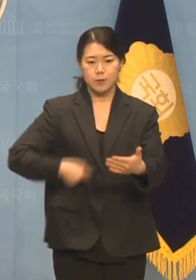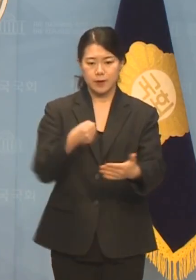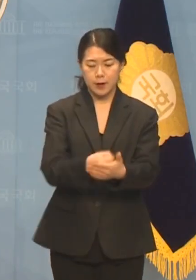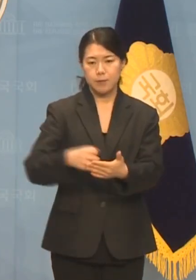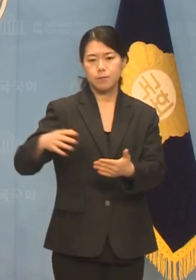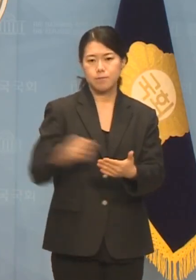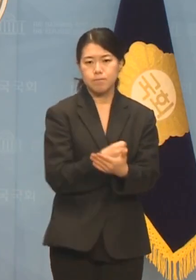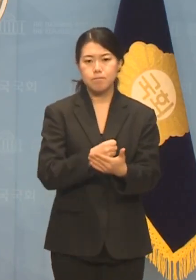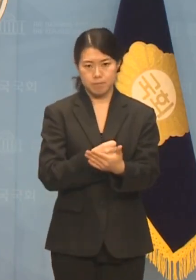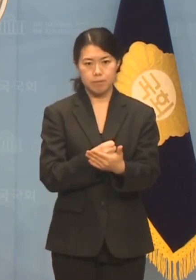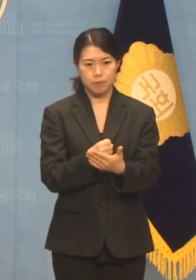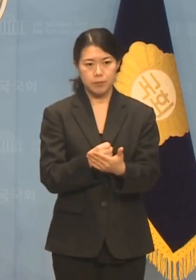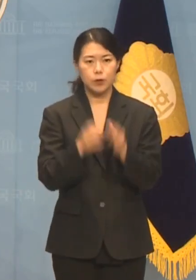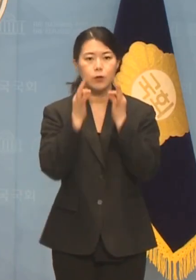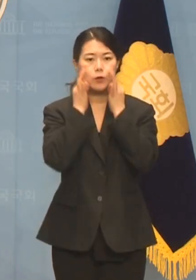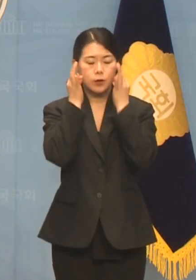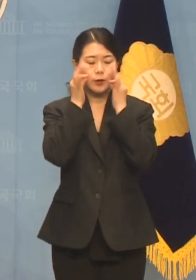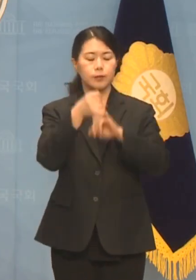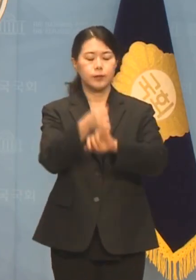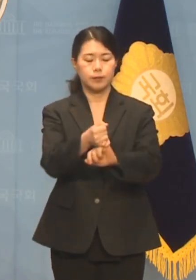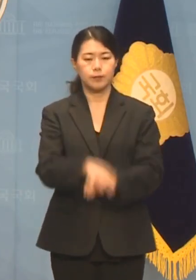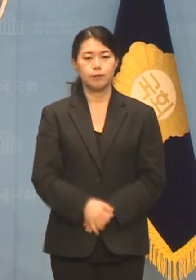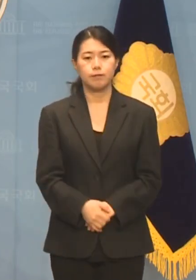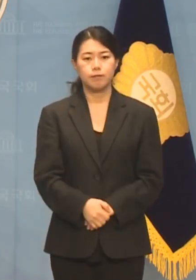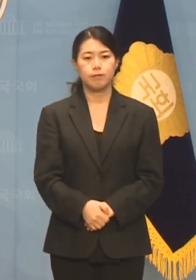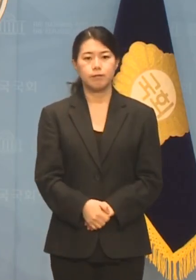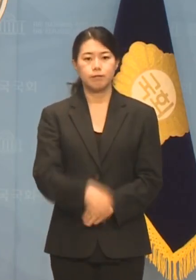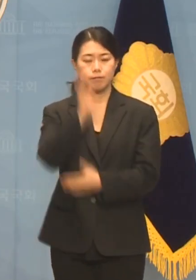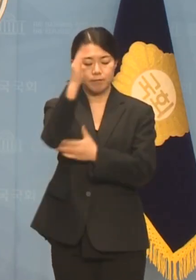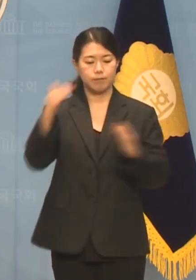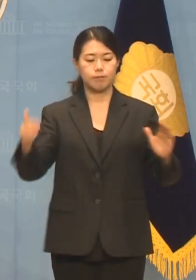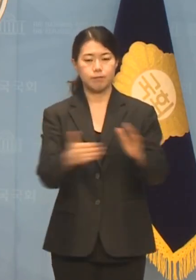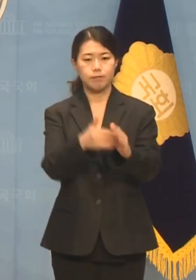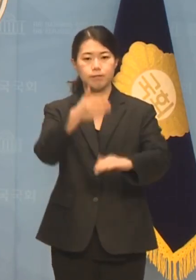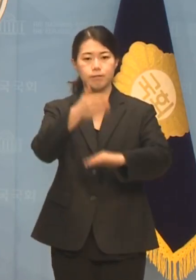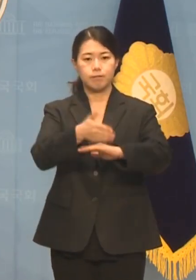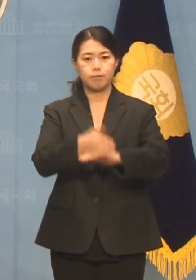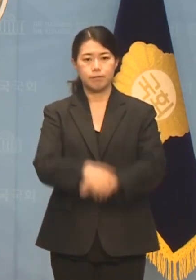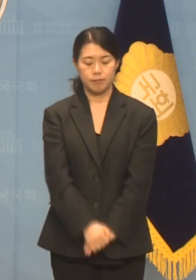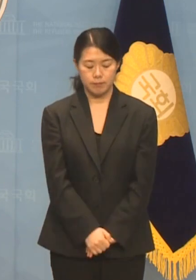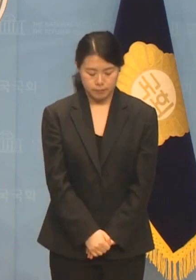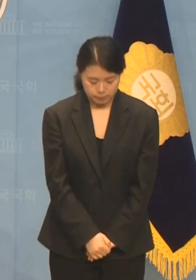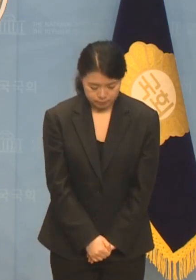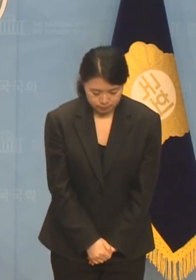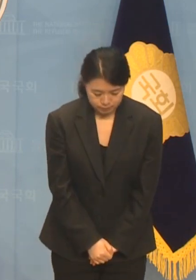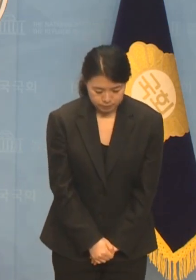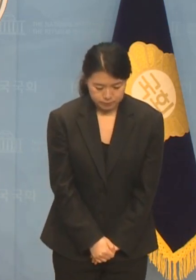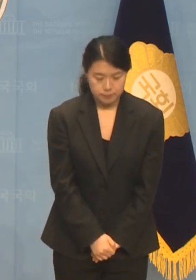국회를 만들기 위해서 최선을 다하겠습니다. 기자회견 마치도록 하겠습니다. 감사합니다.